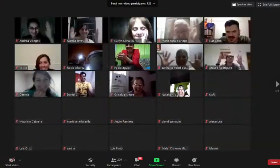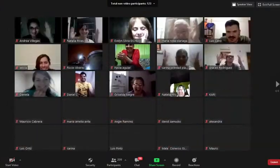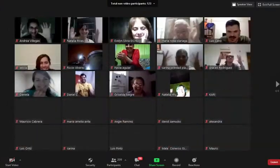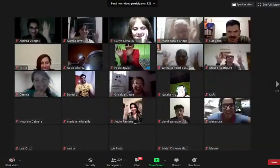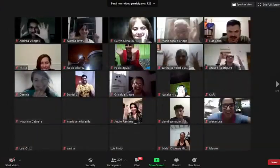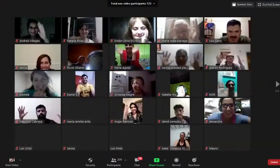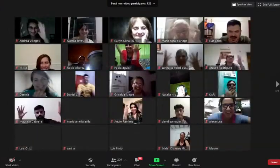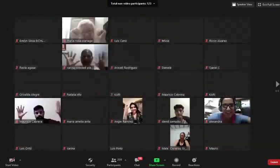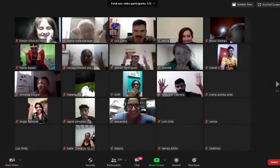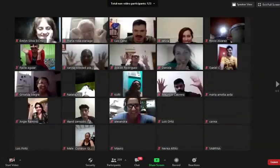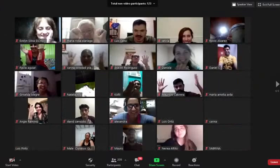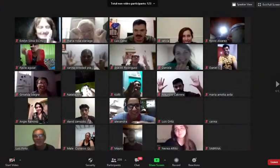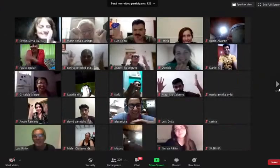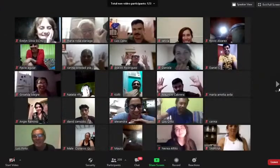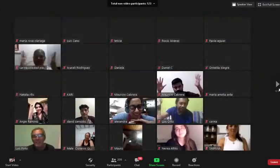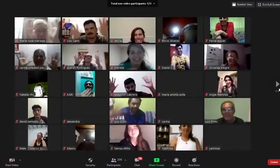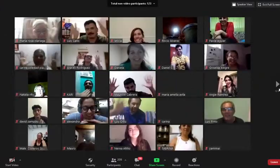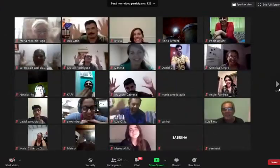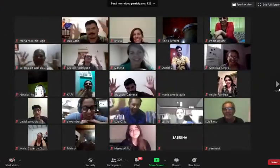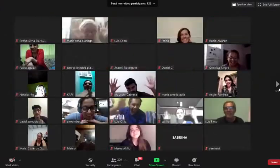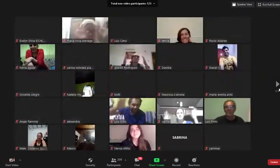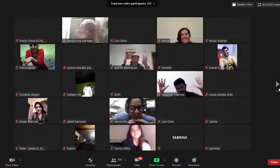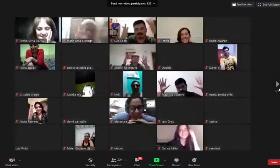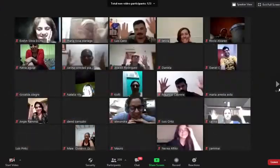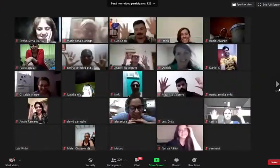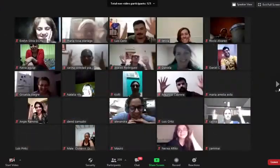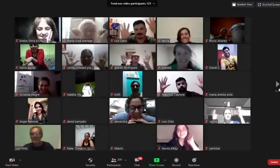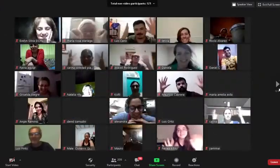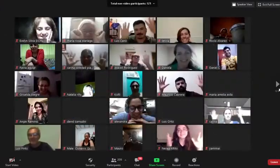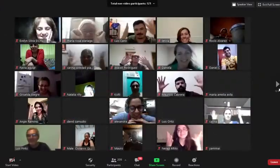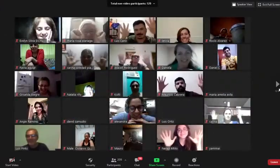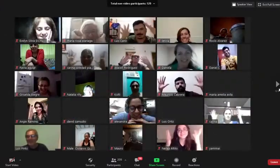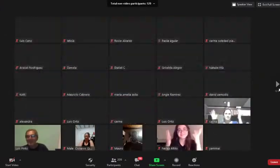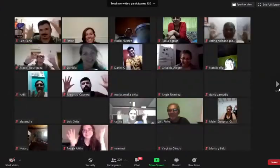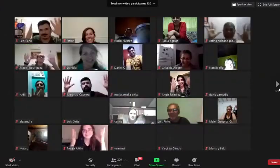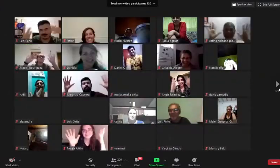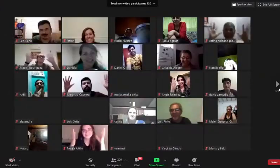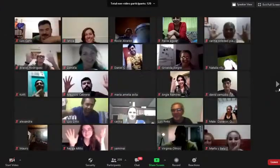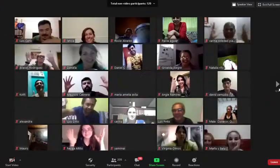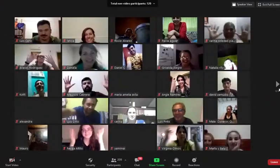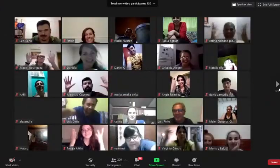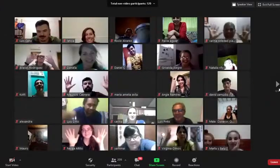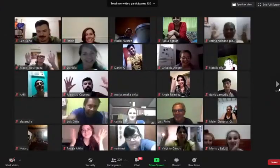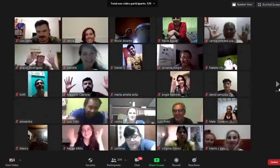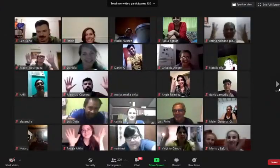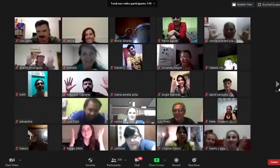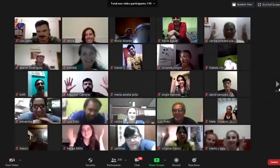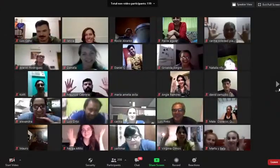hay. Todos los estudiantes, Tulsa, qué bien.